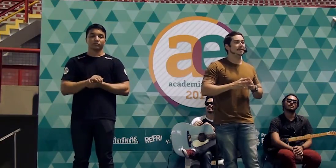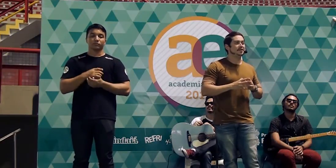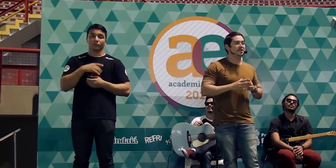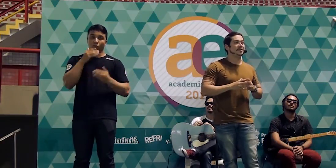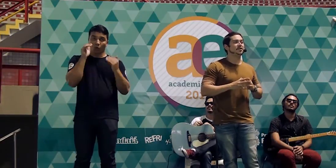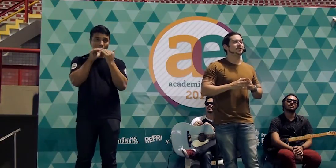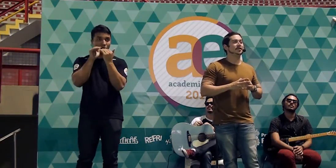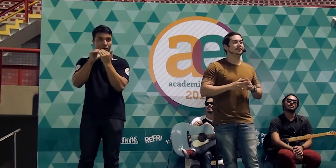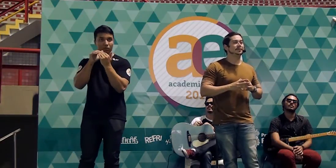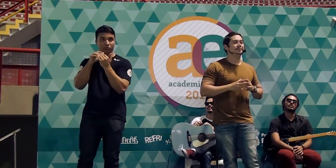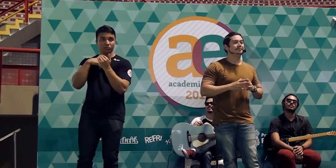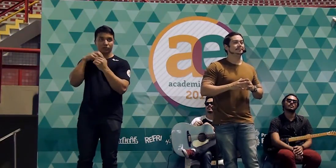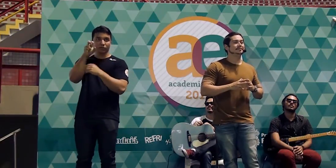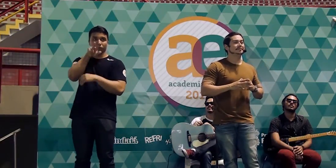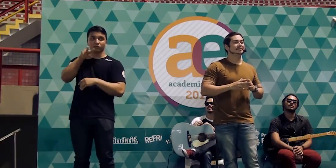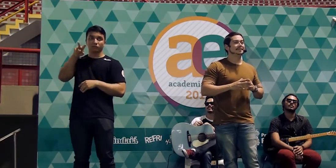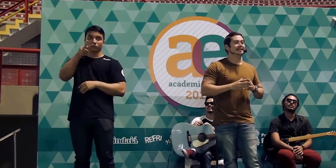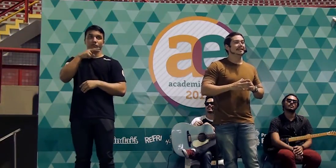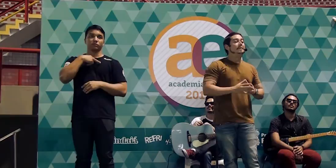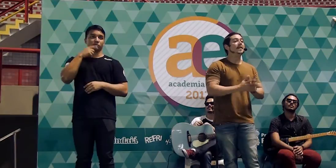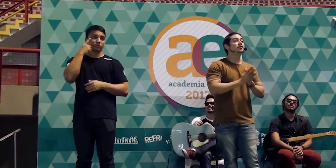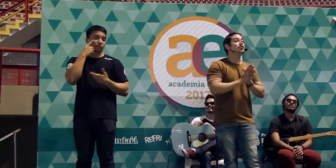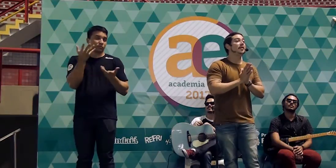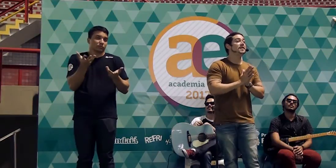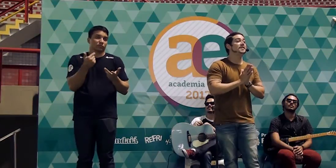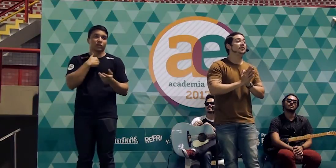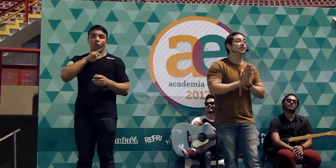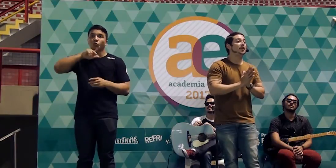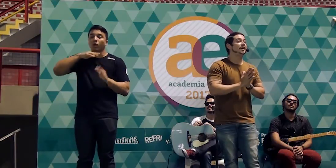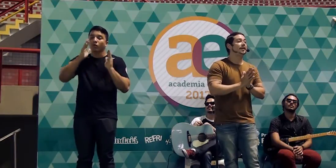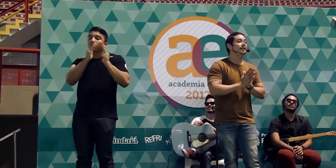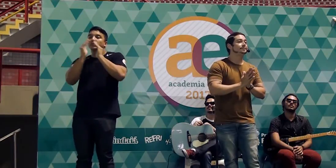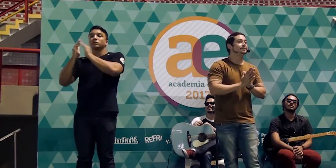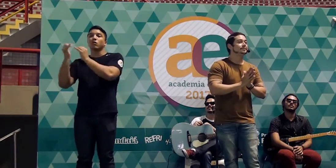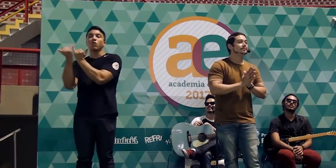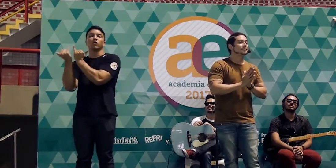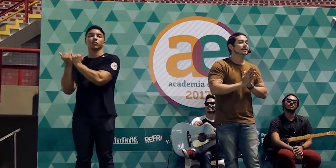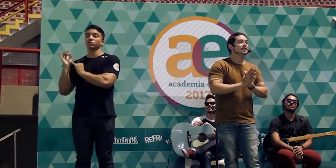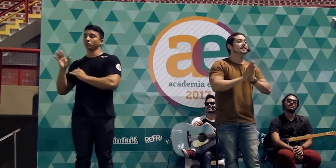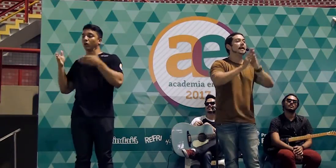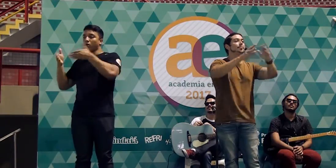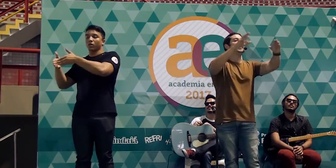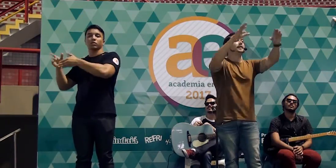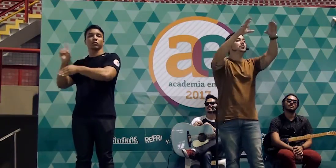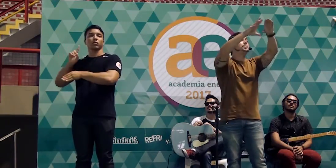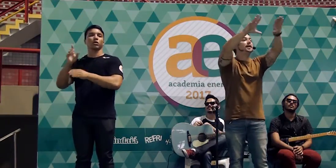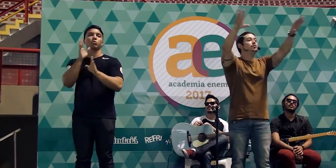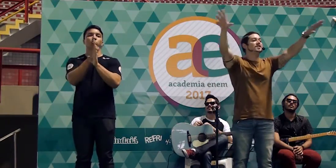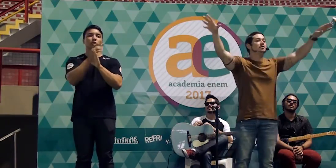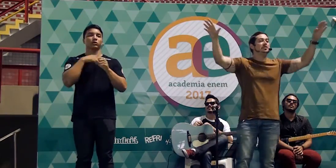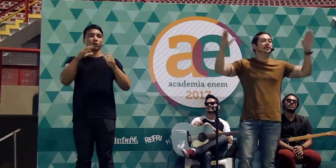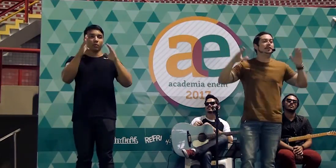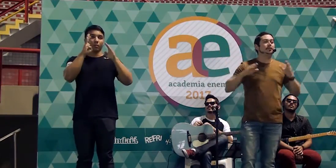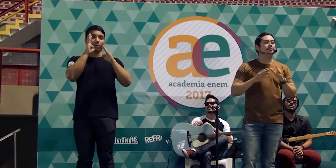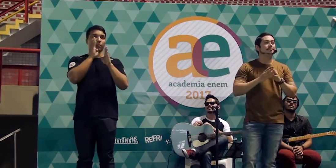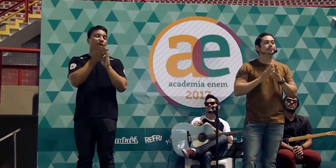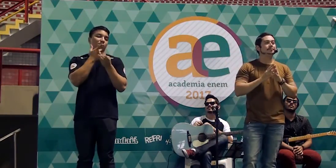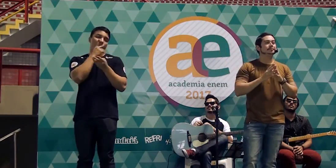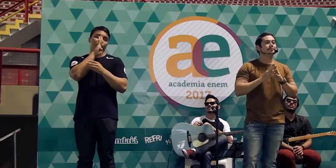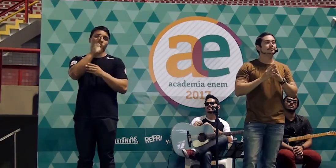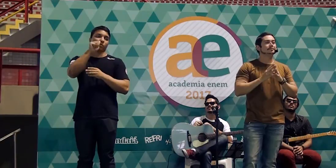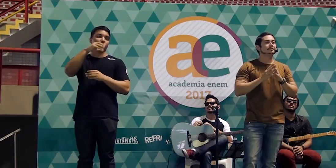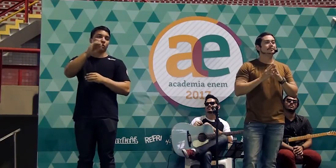Concorda comigo que a gente vigia os outros? Não só a vizinha fofoqueira. Sabe por que os bancos são de vidro?